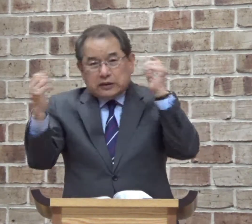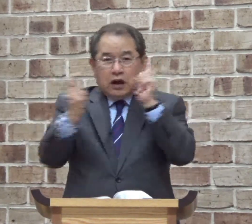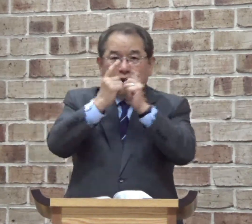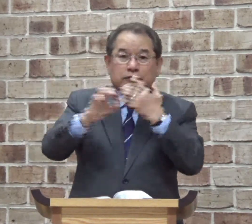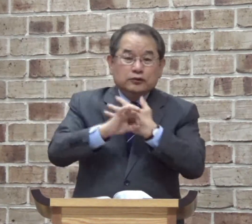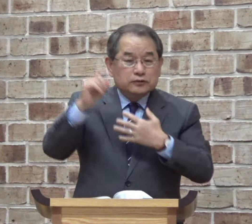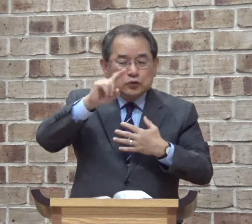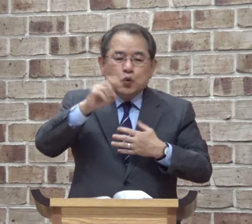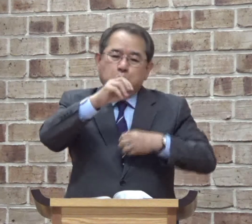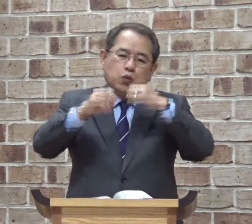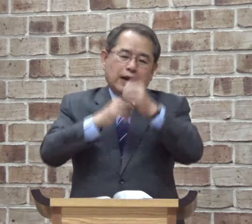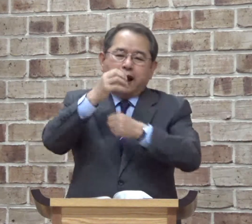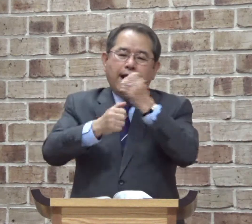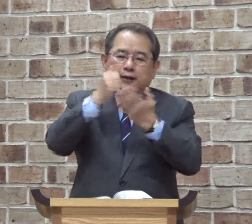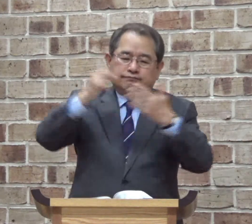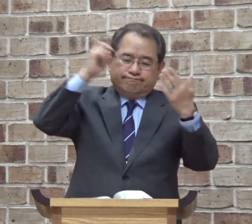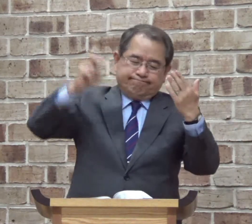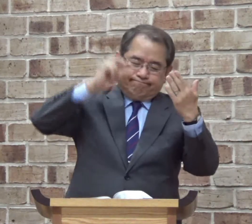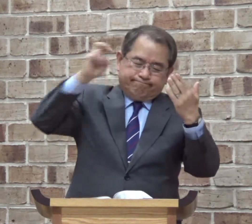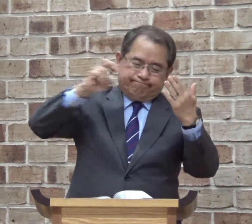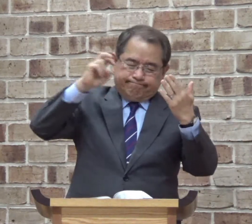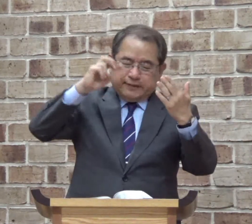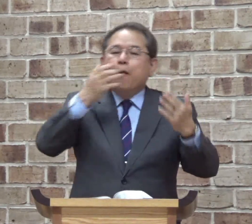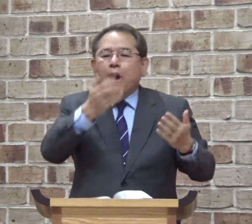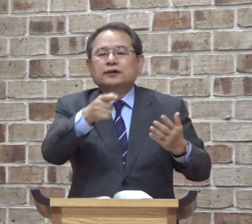그리스도의 이름을 높이는 데 힘쓰는 사람,